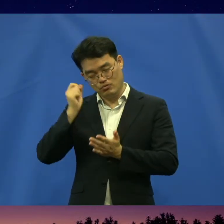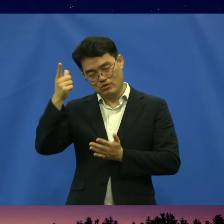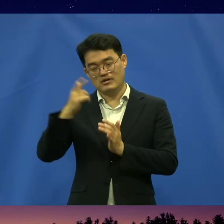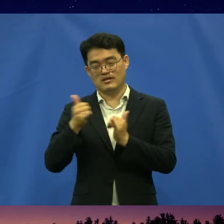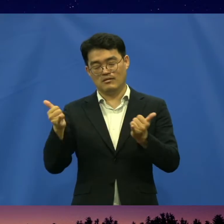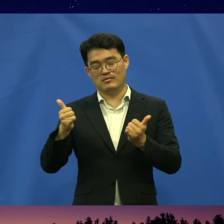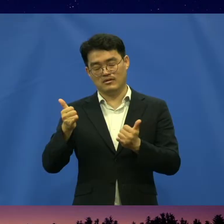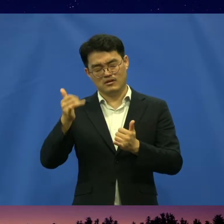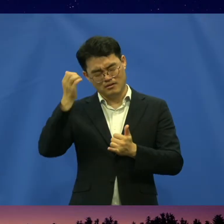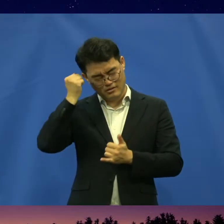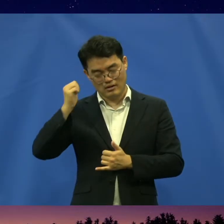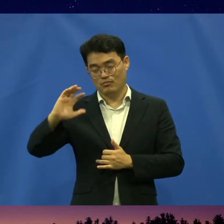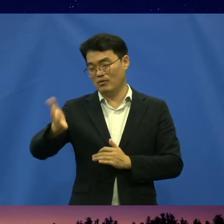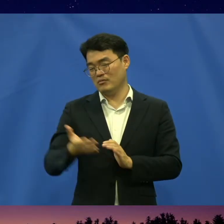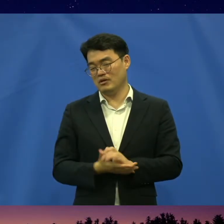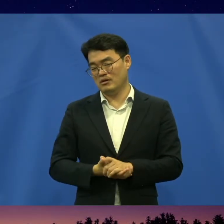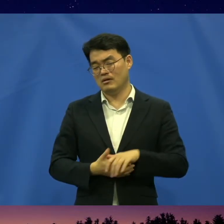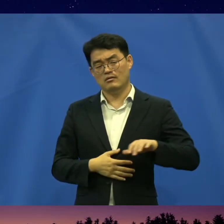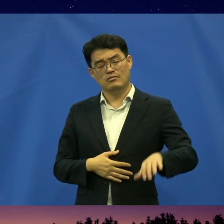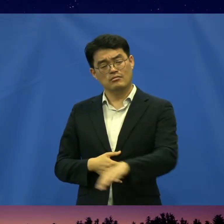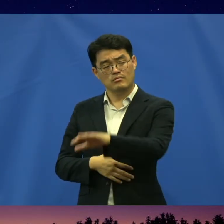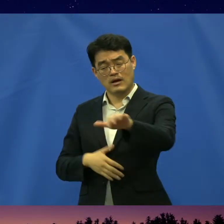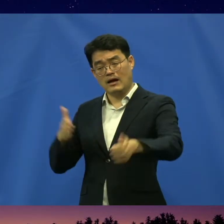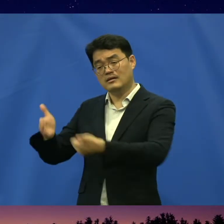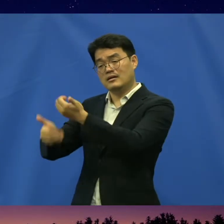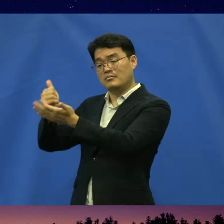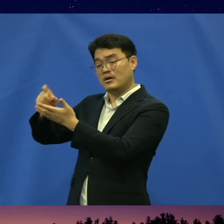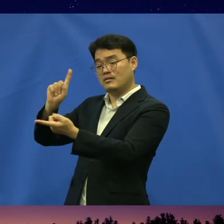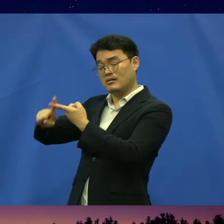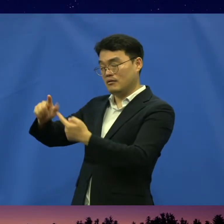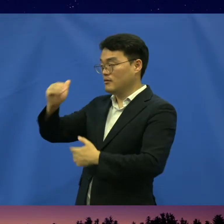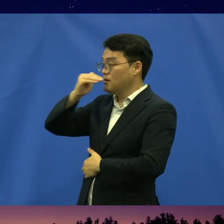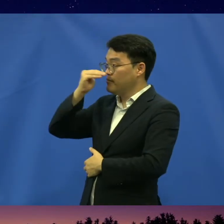문제는 우리가 하나님에 대한 바른 태도를 가지고